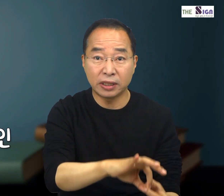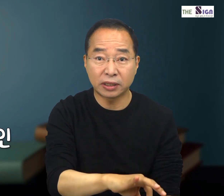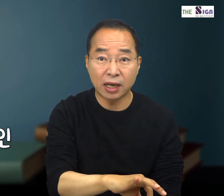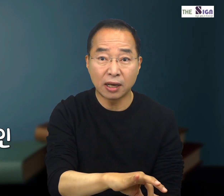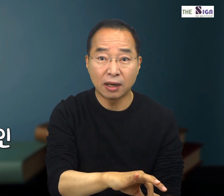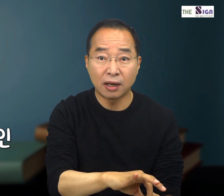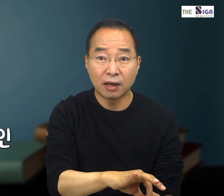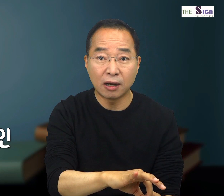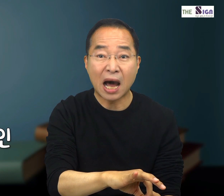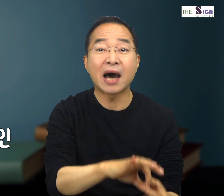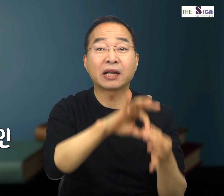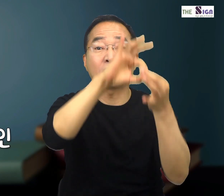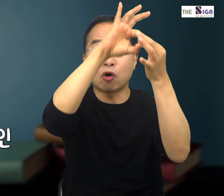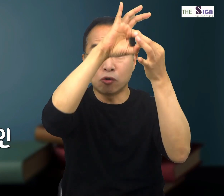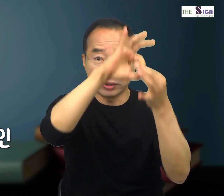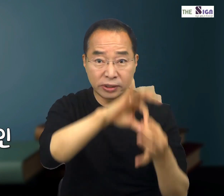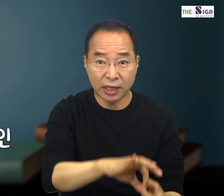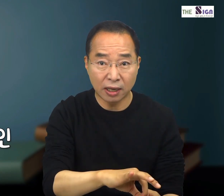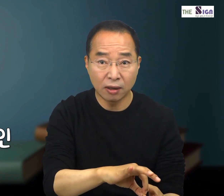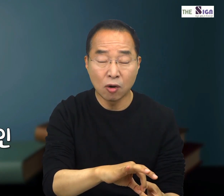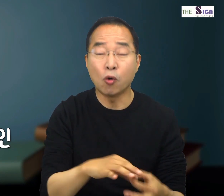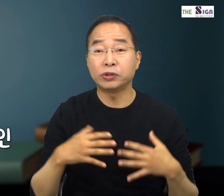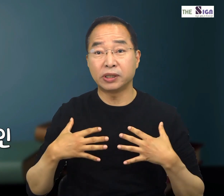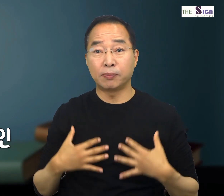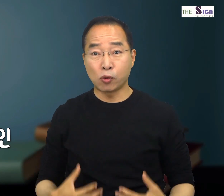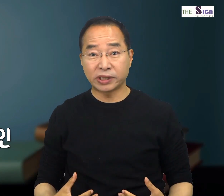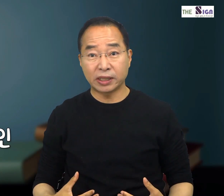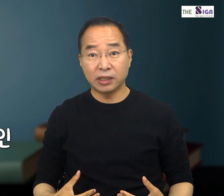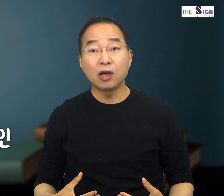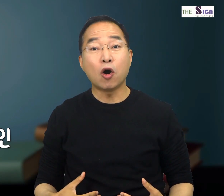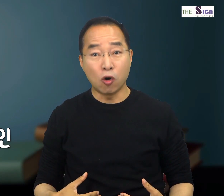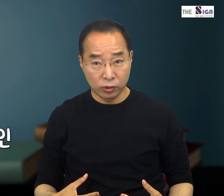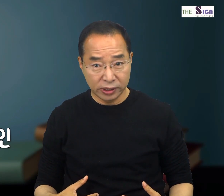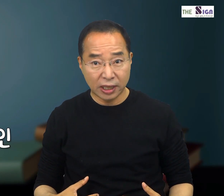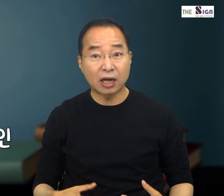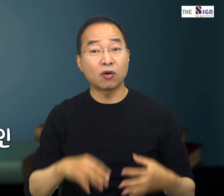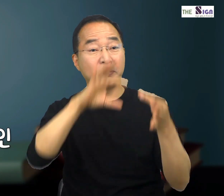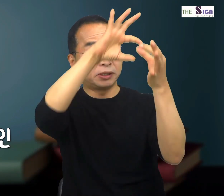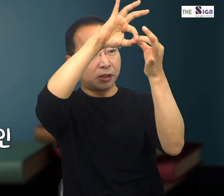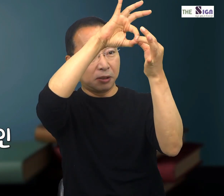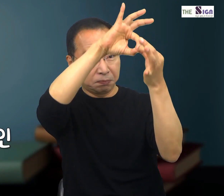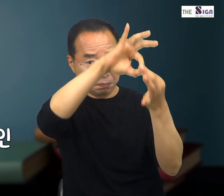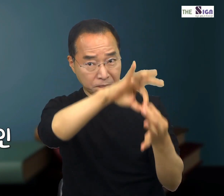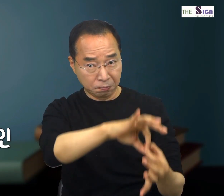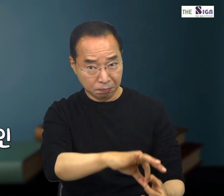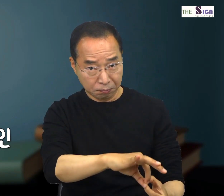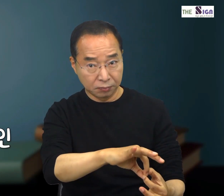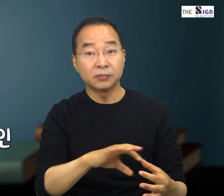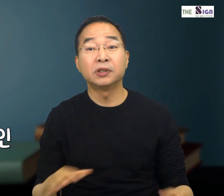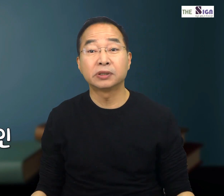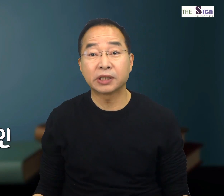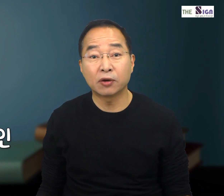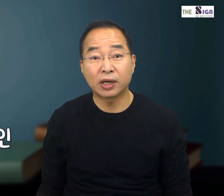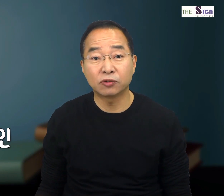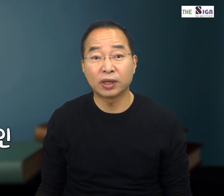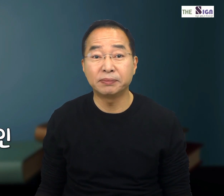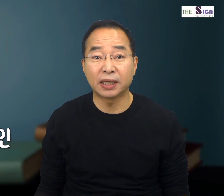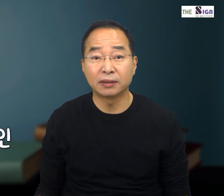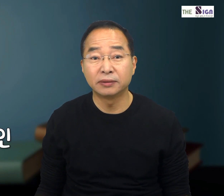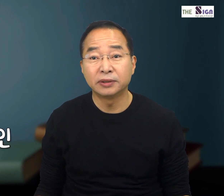있다, 하나로 어울린다, 옷이나 복장이 어울린다라고 하면서 사용하기도 합니다.